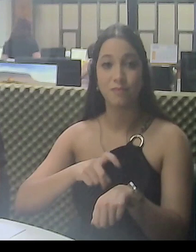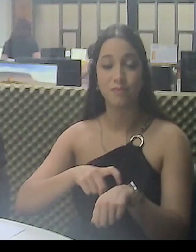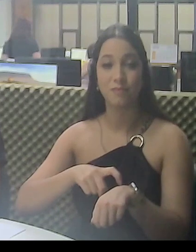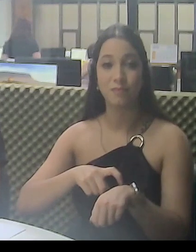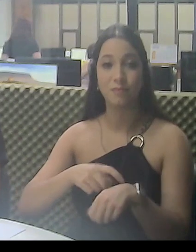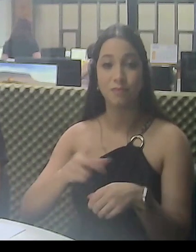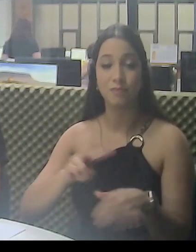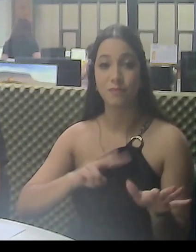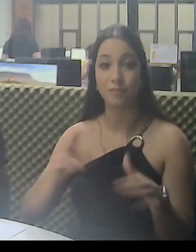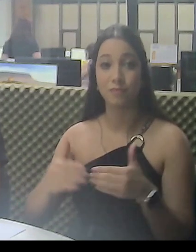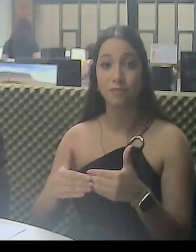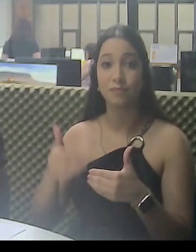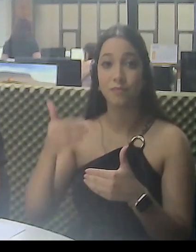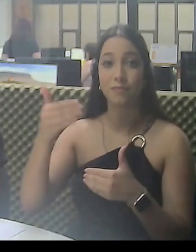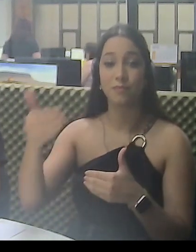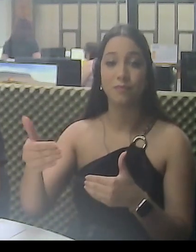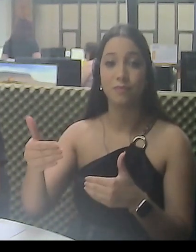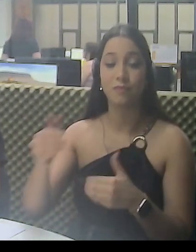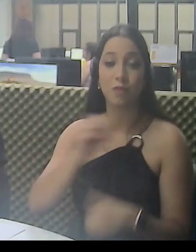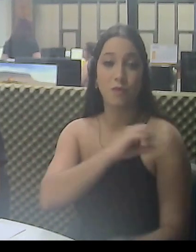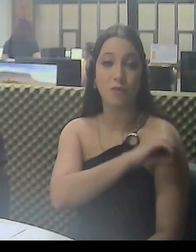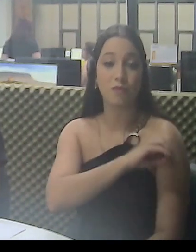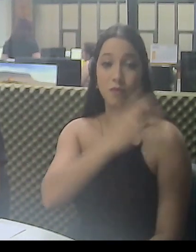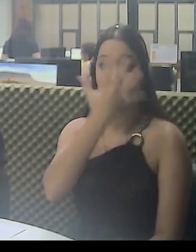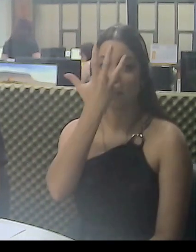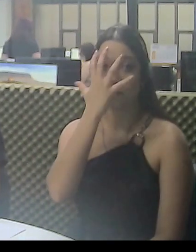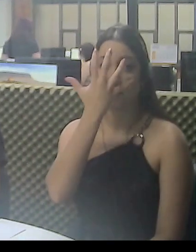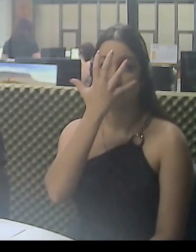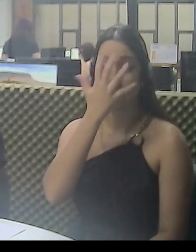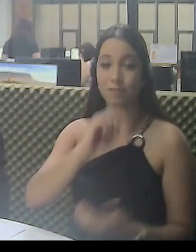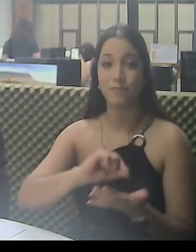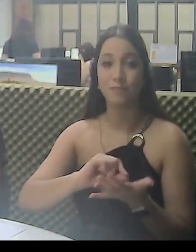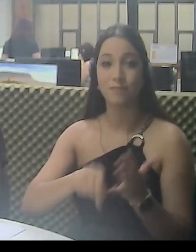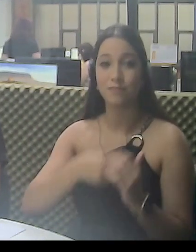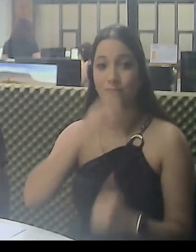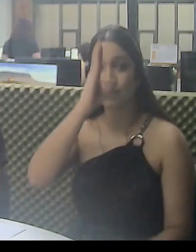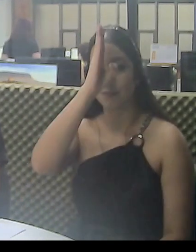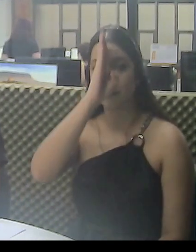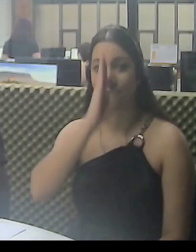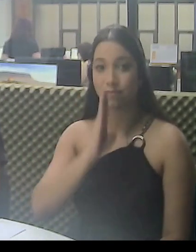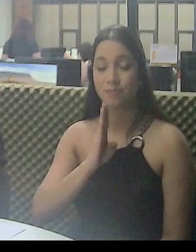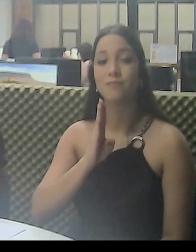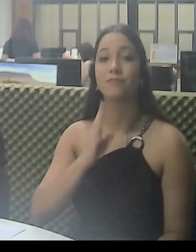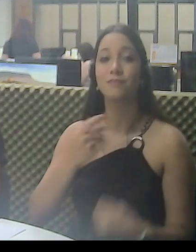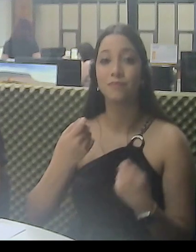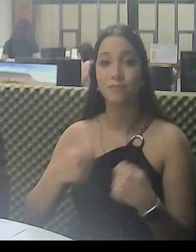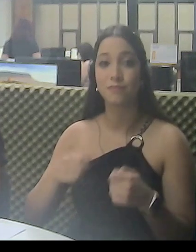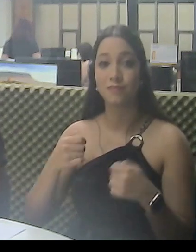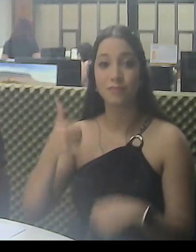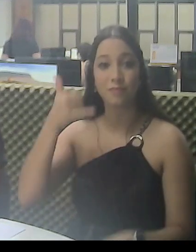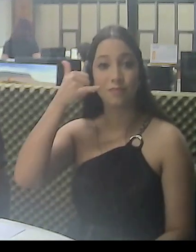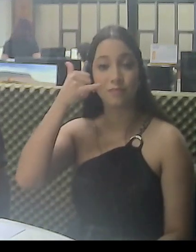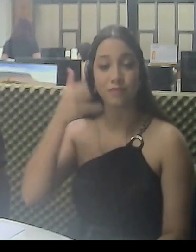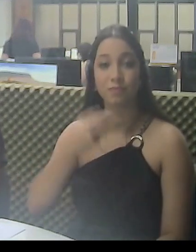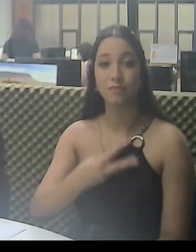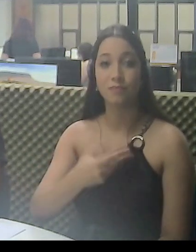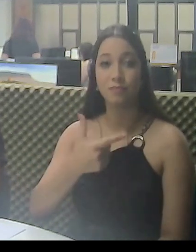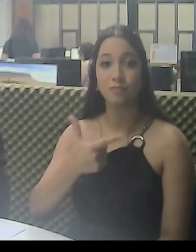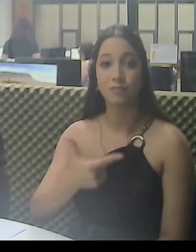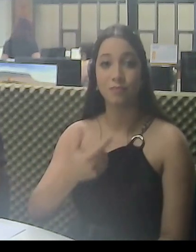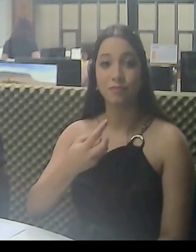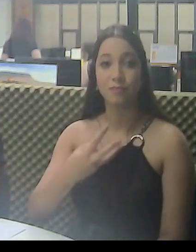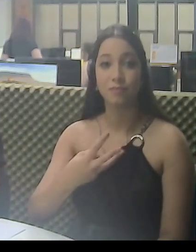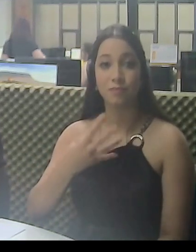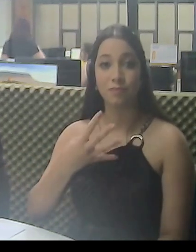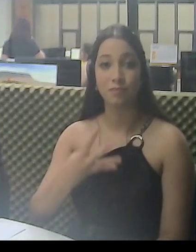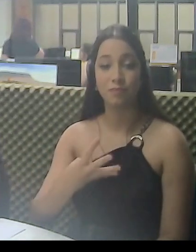próxima semana, é a vez da oficina de máscaras. As inscrições são gratuitas e devem ser feitas pelo telefone